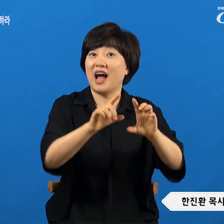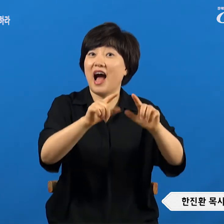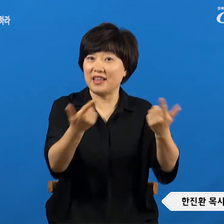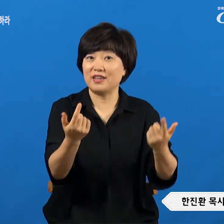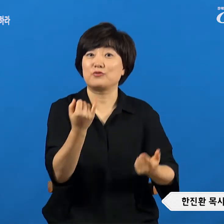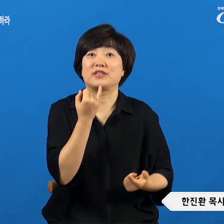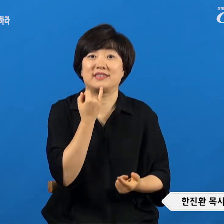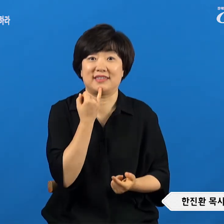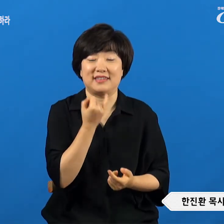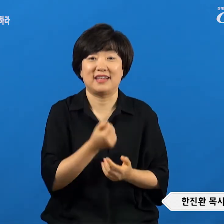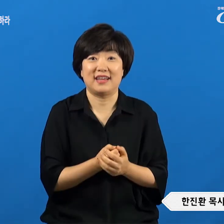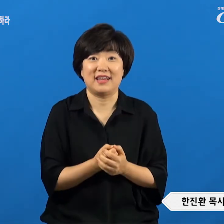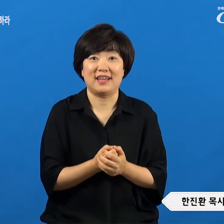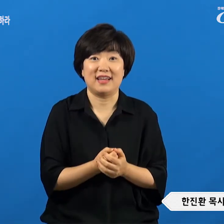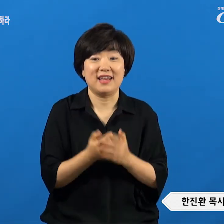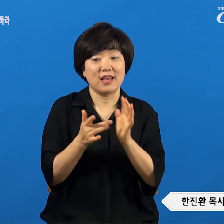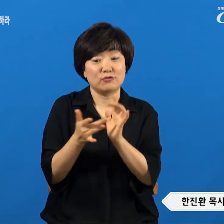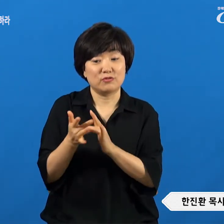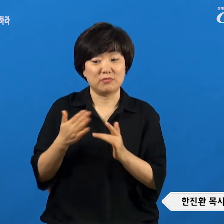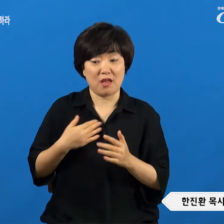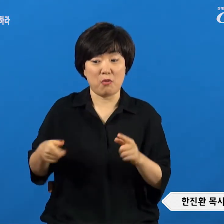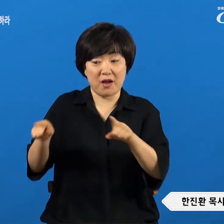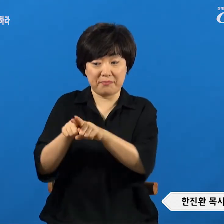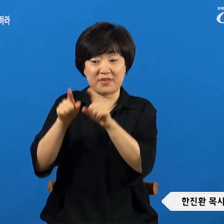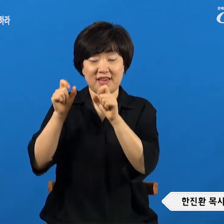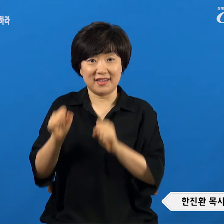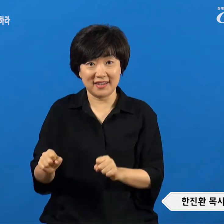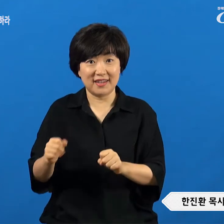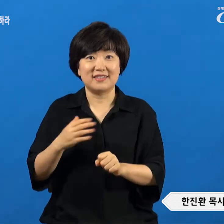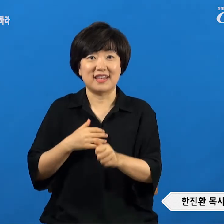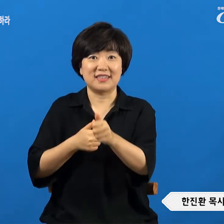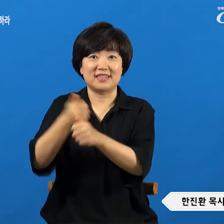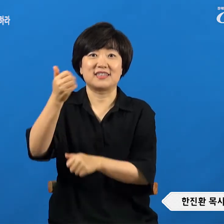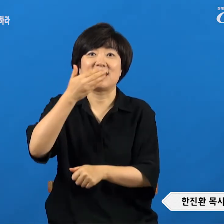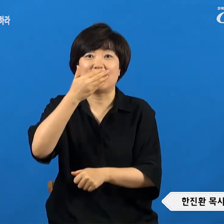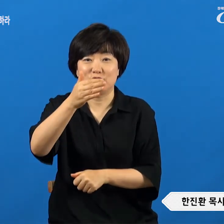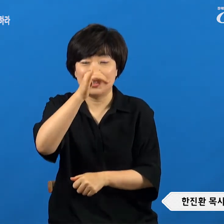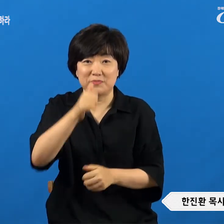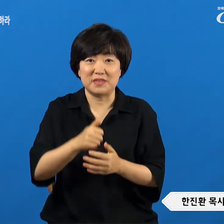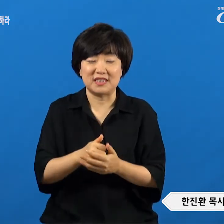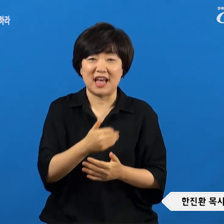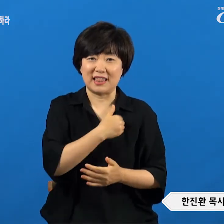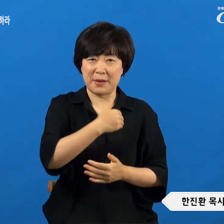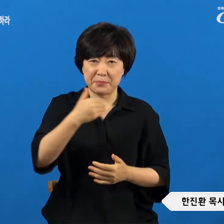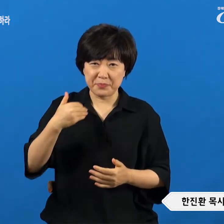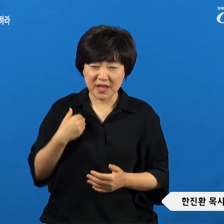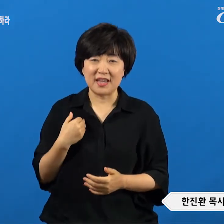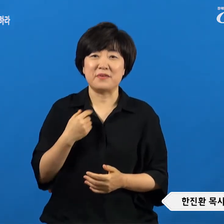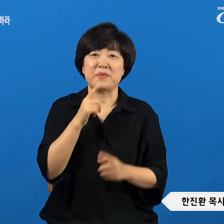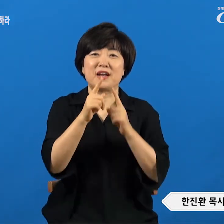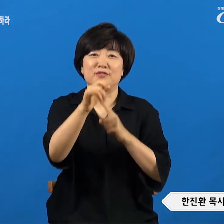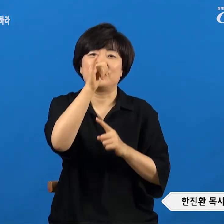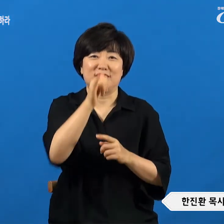아니하시더라도 주님이 함께 하시기 때문에 나는 이길 수 있습니다. 우리는 담대히 외칠 수 있습니다.